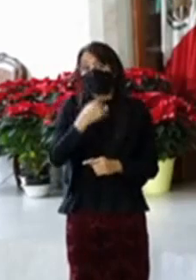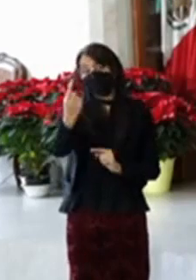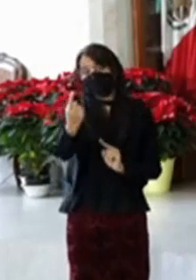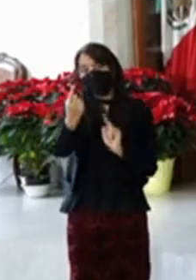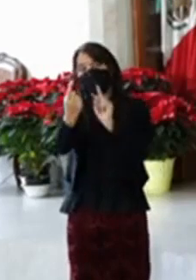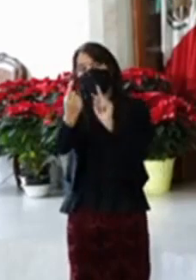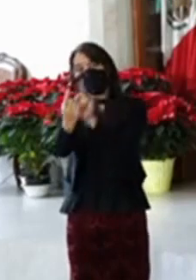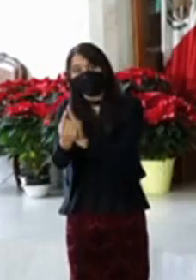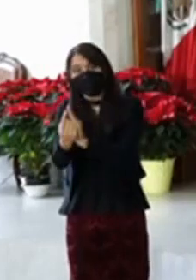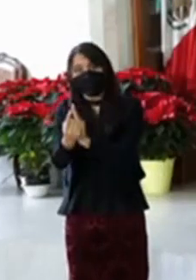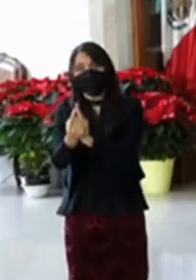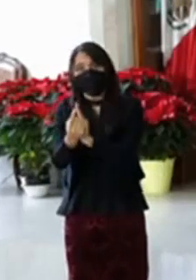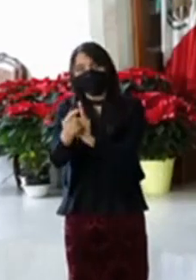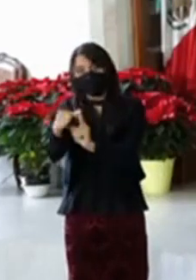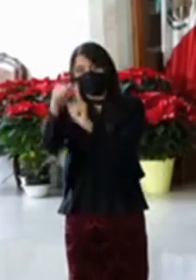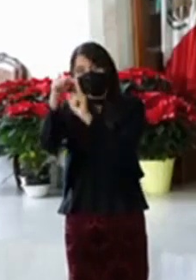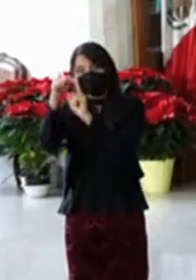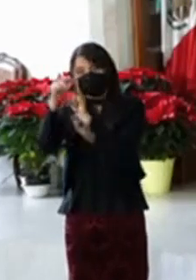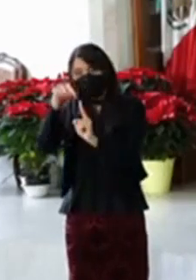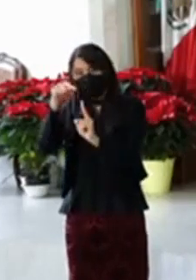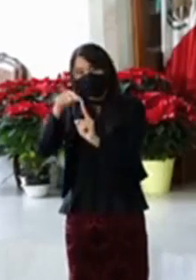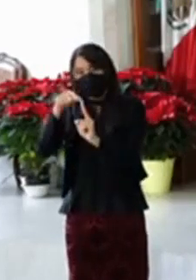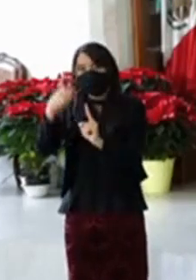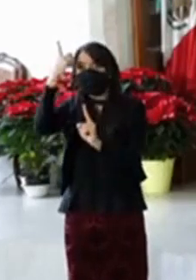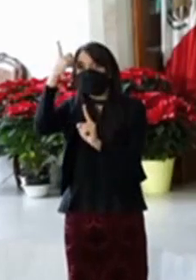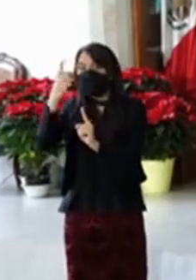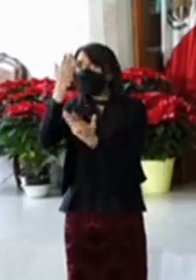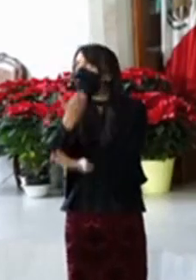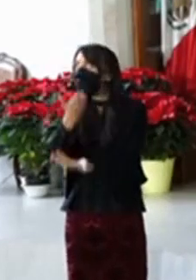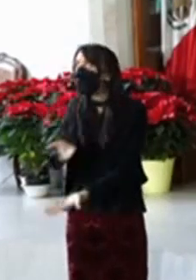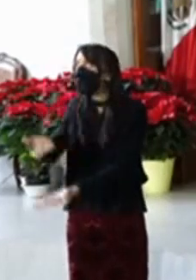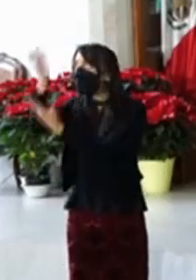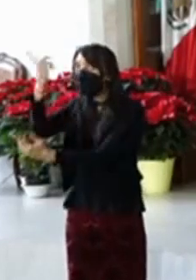Acaz para decirle: así dice el Señor.